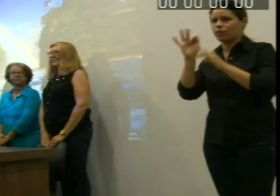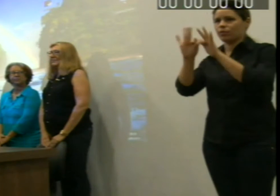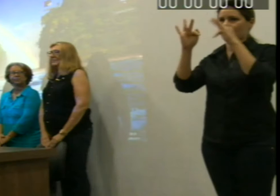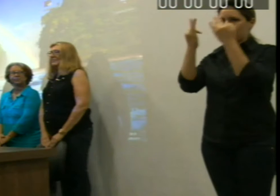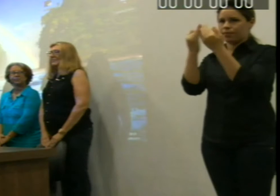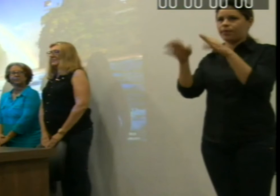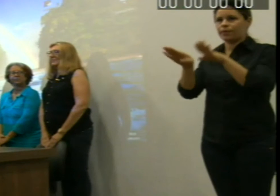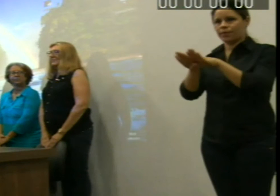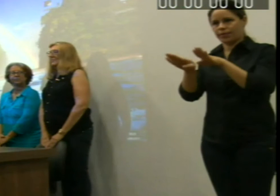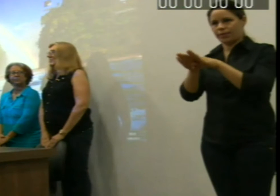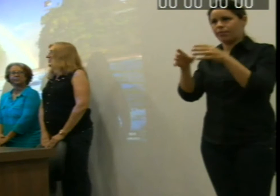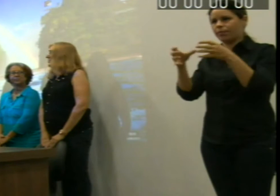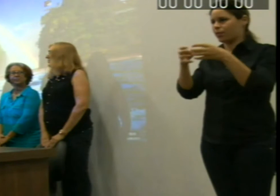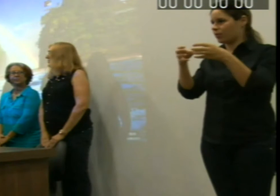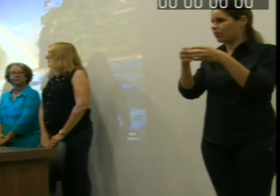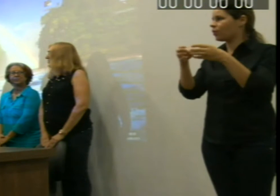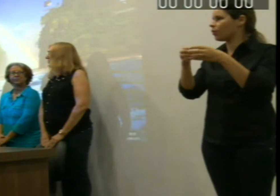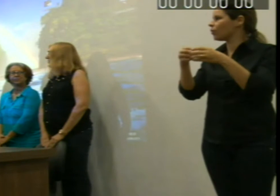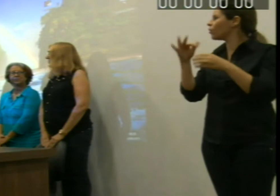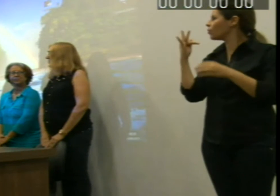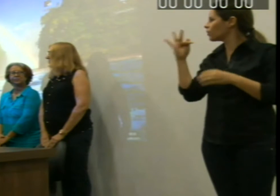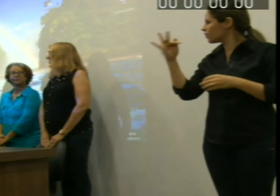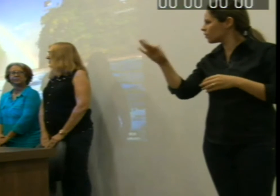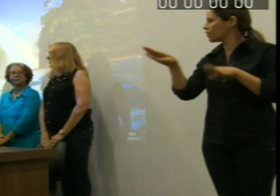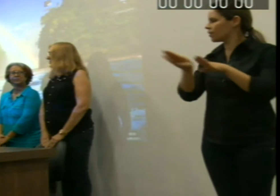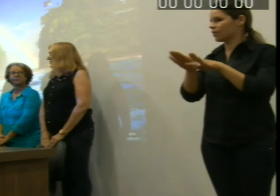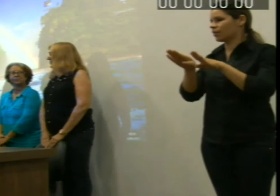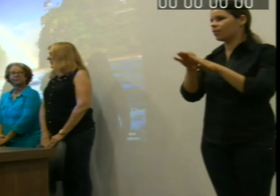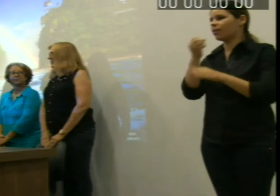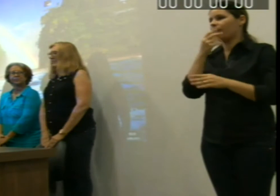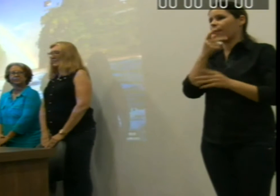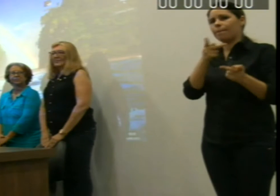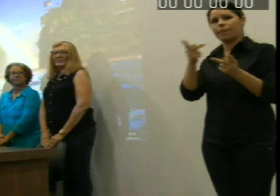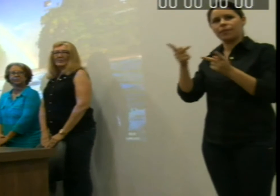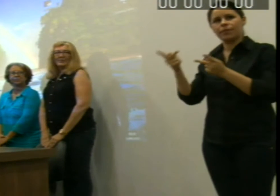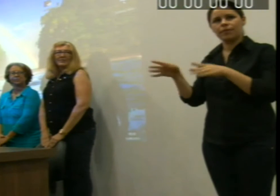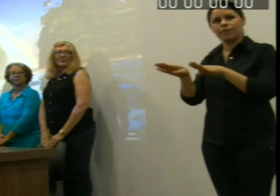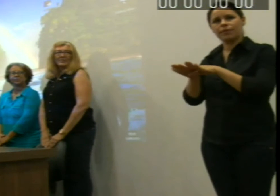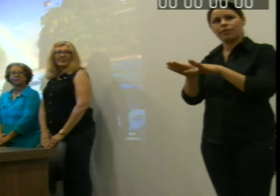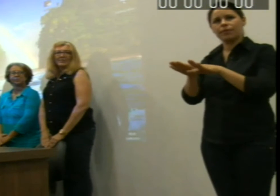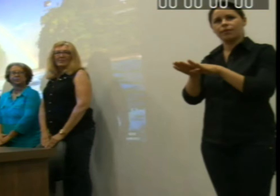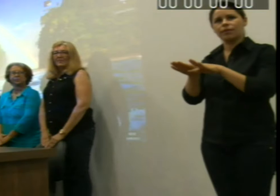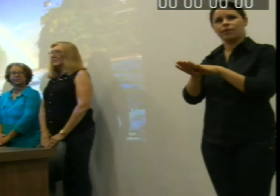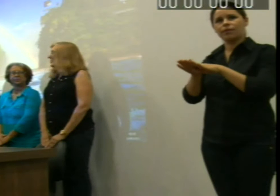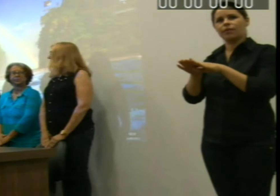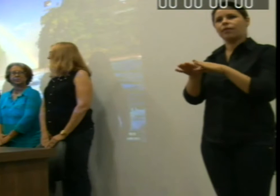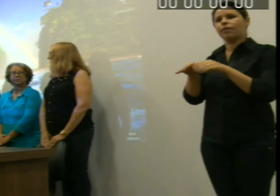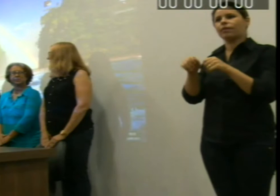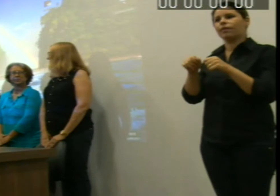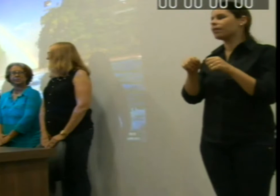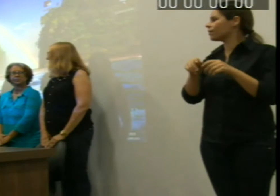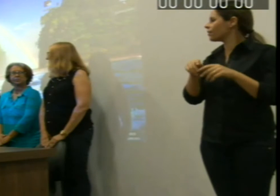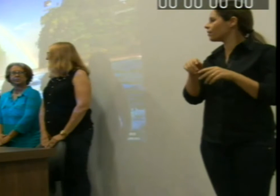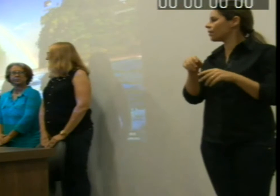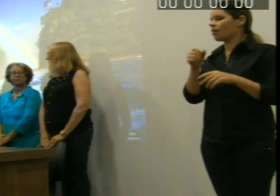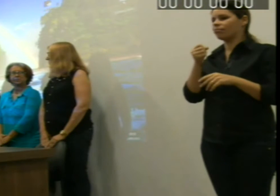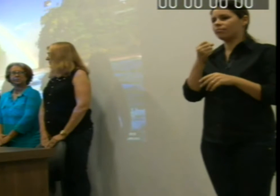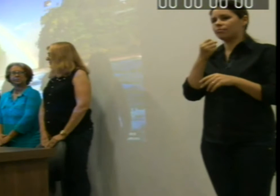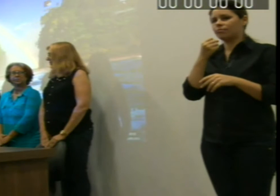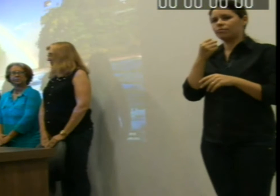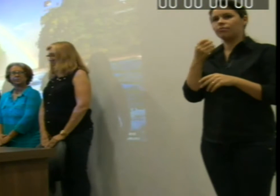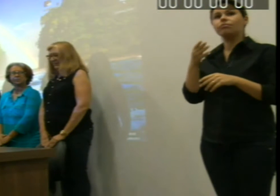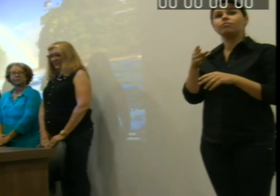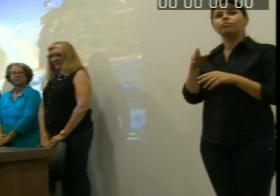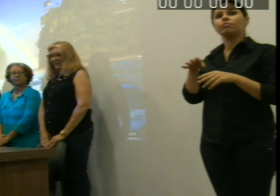comunidade acadêmica aqui presente para dar as boas-vindas convidamos a professora Rosana de Fátima da faculdade de educação a